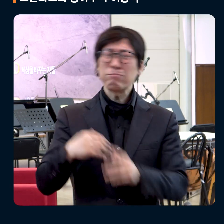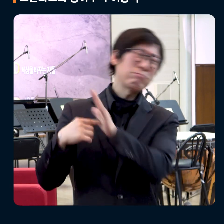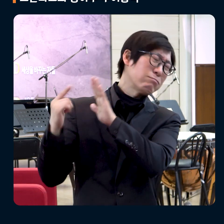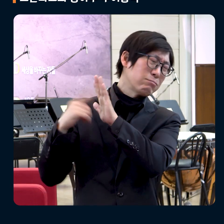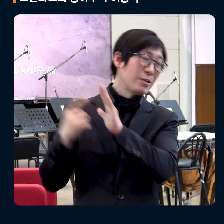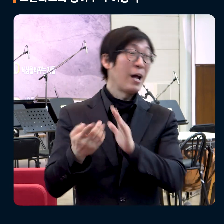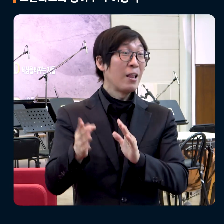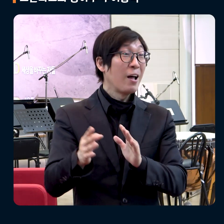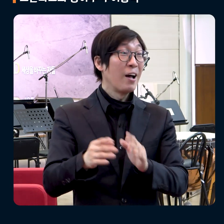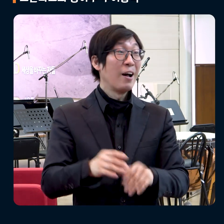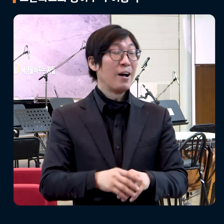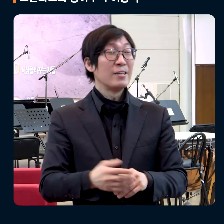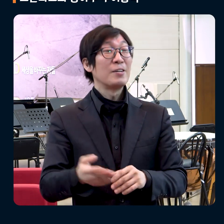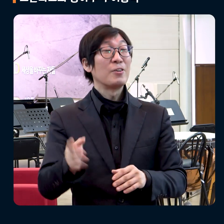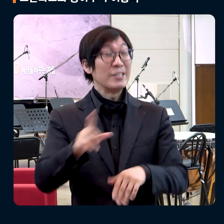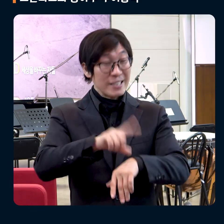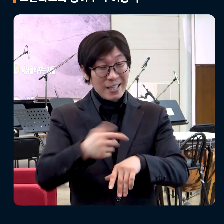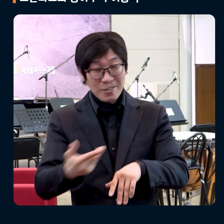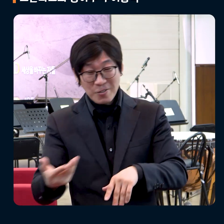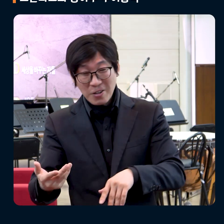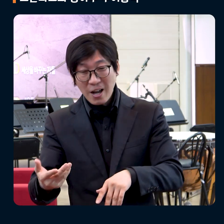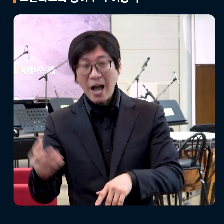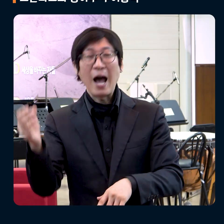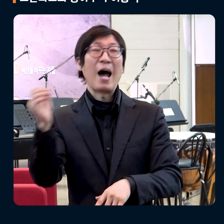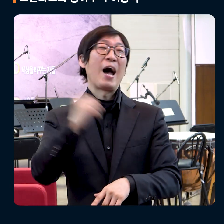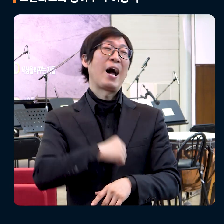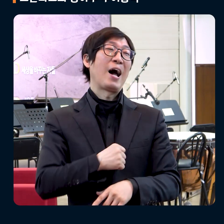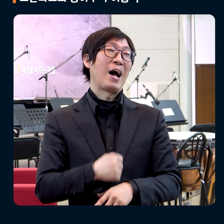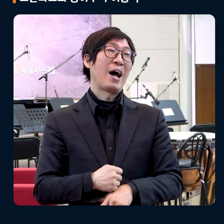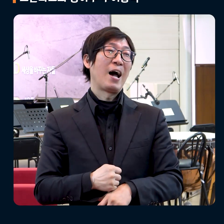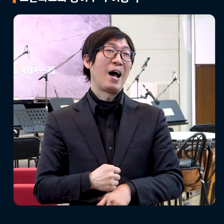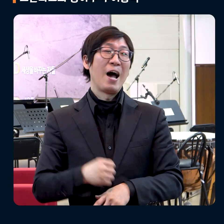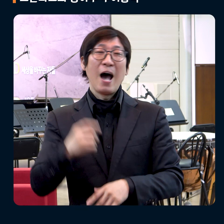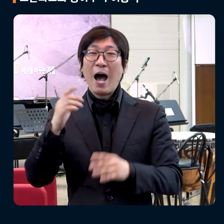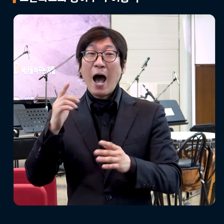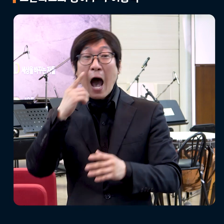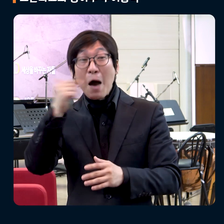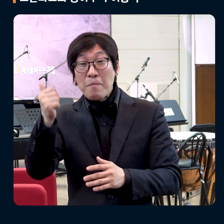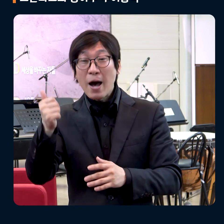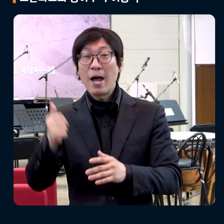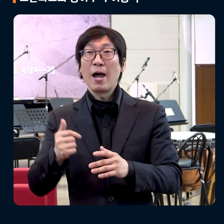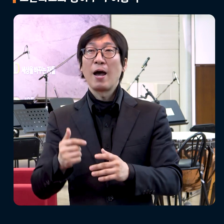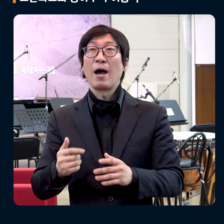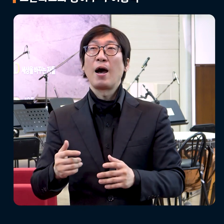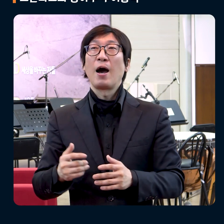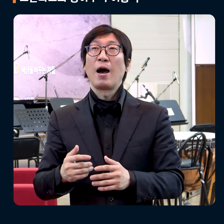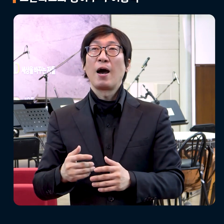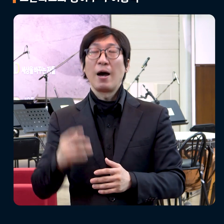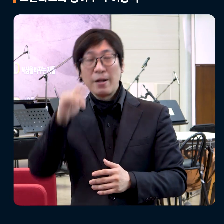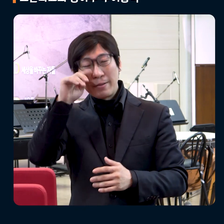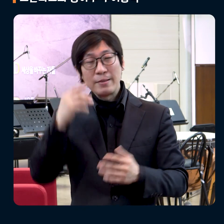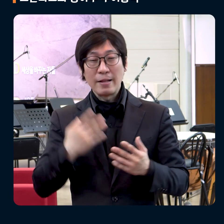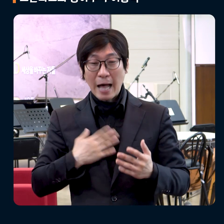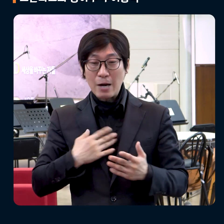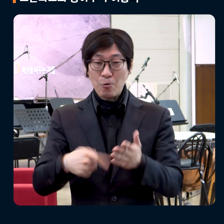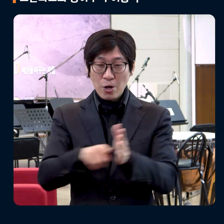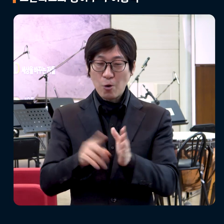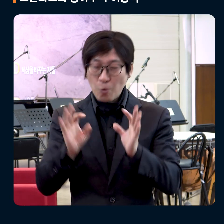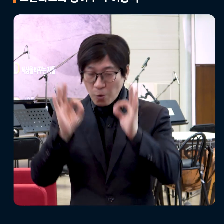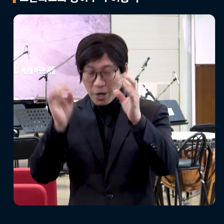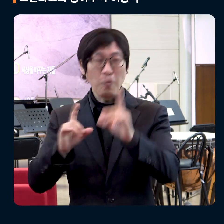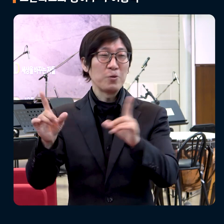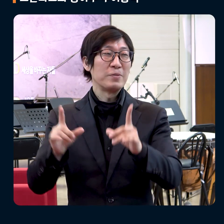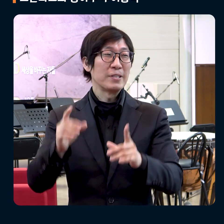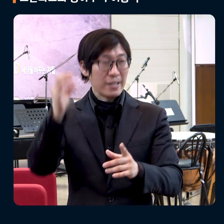때부터 맨날 들었던 얘기예요. 그런데 집이 어려지고 막 제 학비 내고 그럴 때, 여러분 아직도 기억이